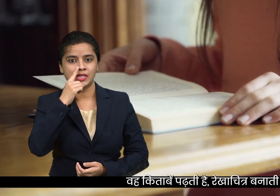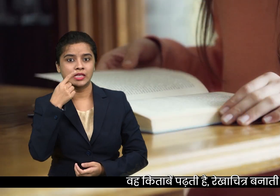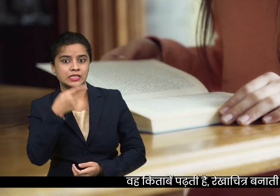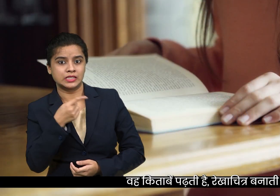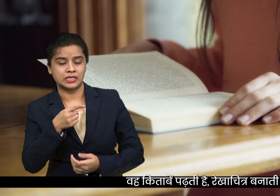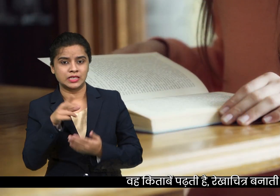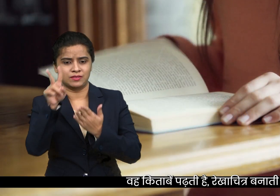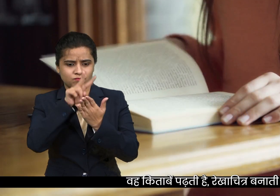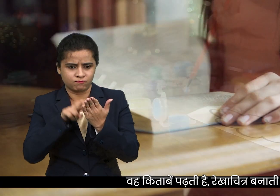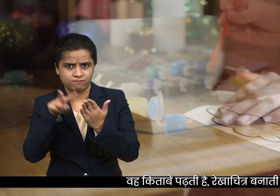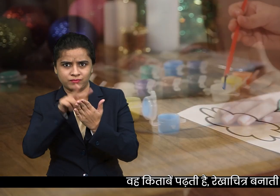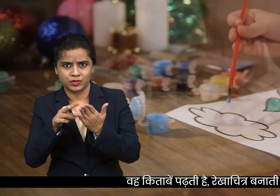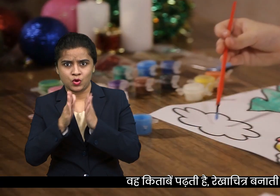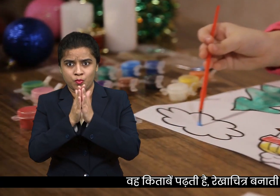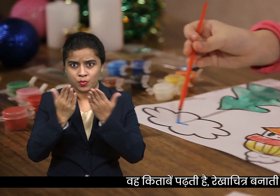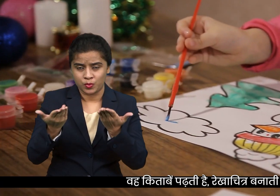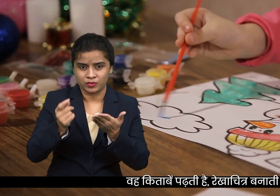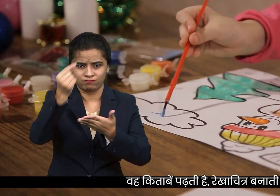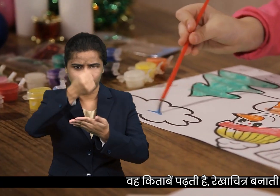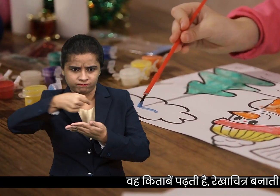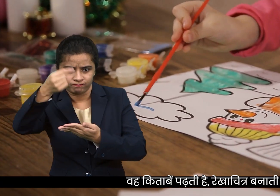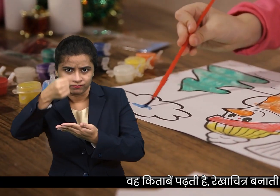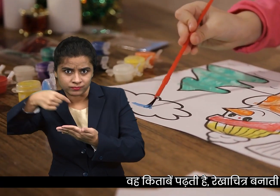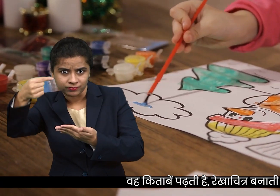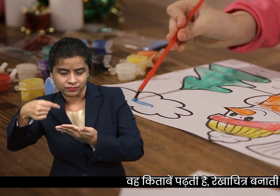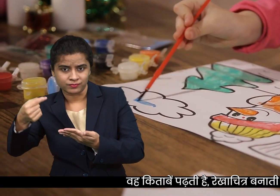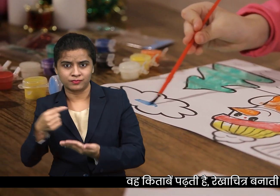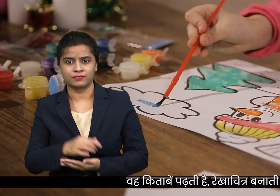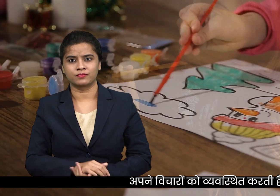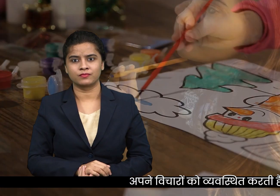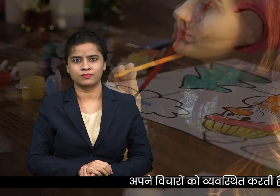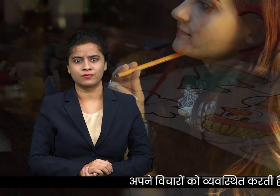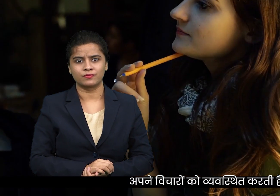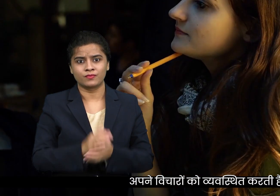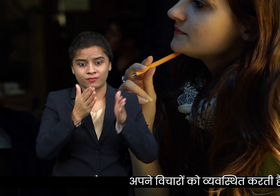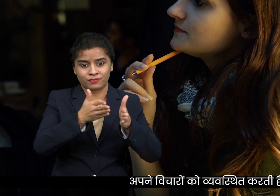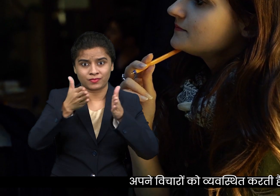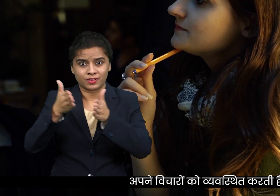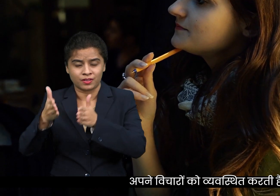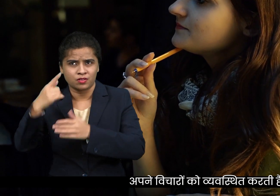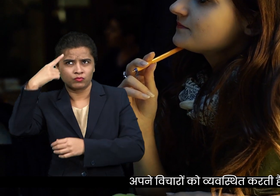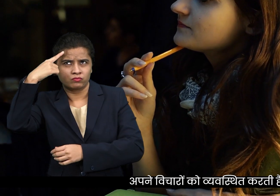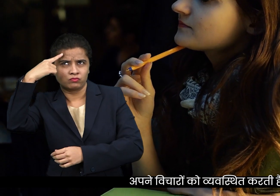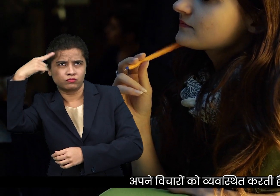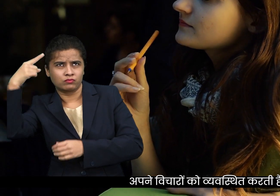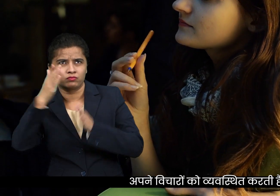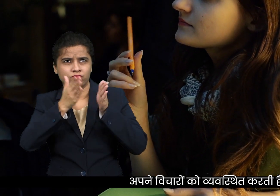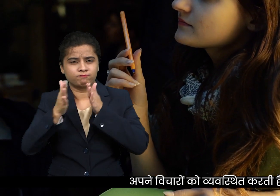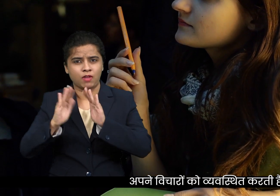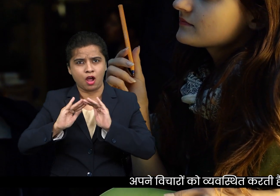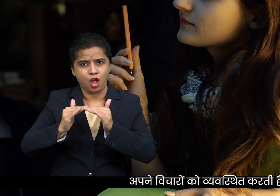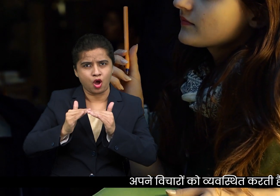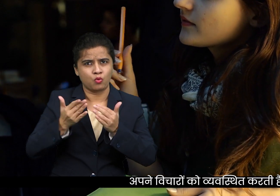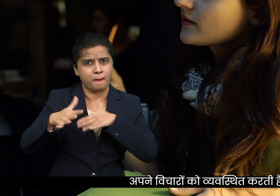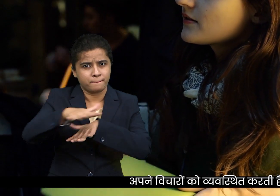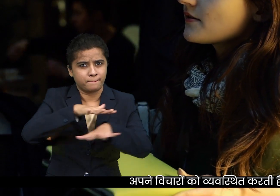वह किताबें पढ़ती है, रेखाचित्र बनाती है, अपने विचारों को व्यवस्थित